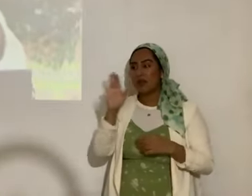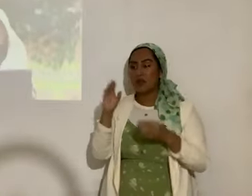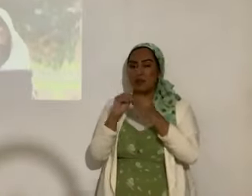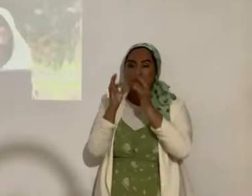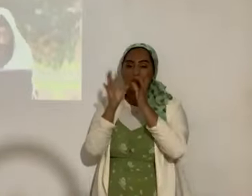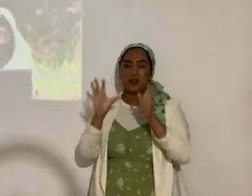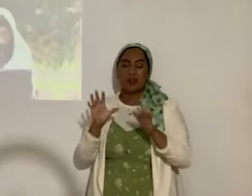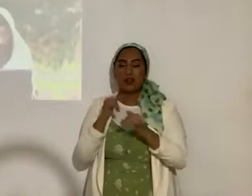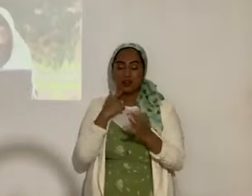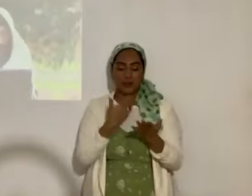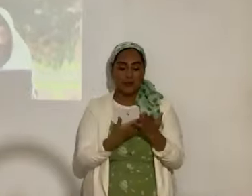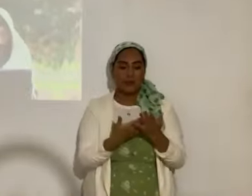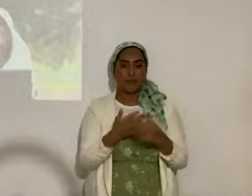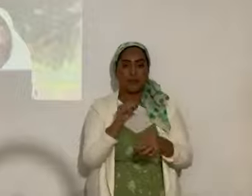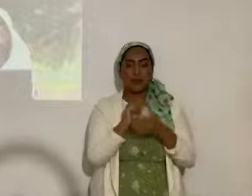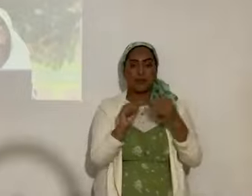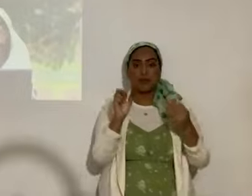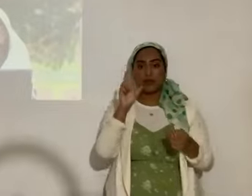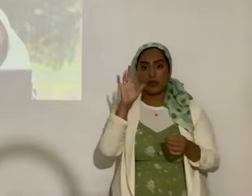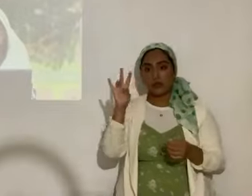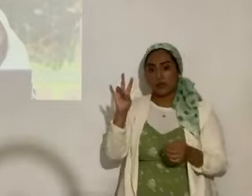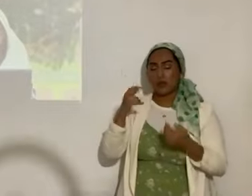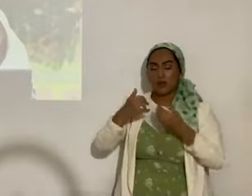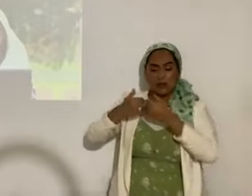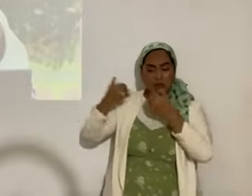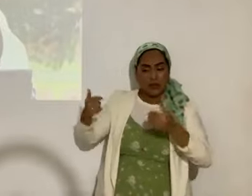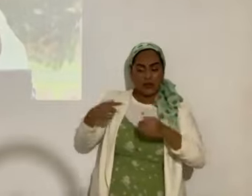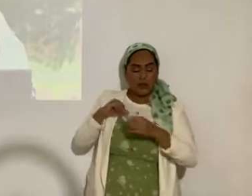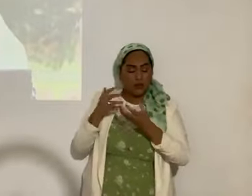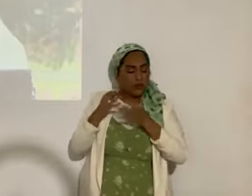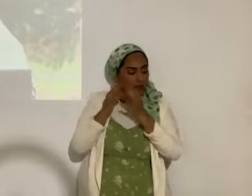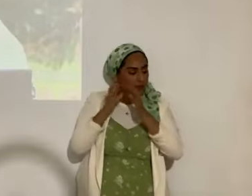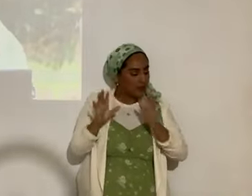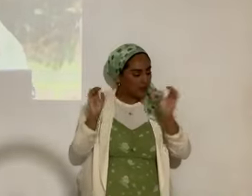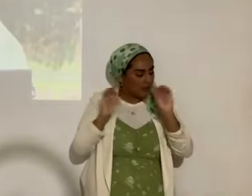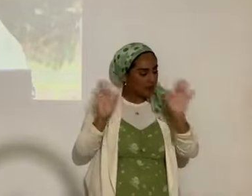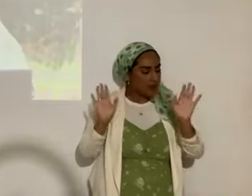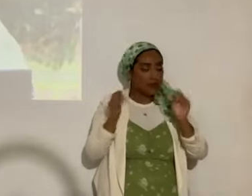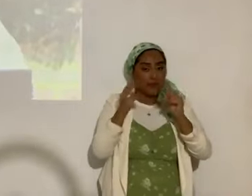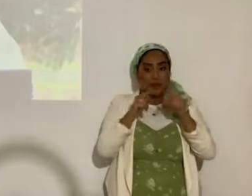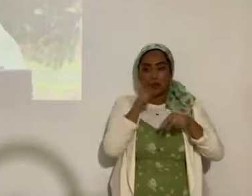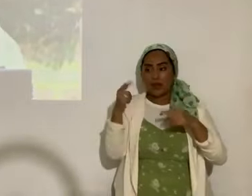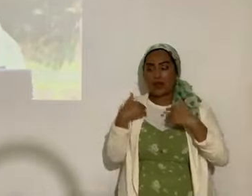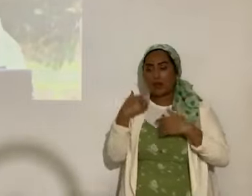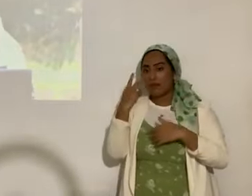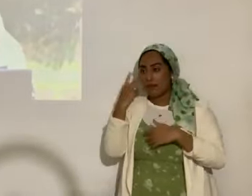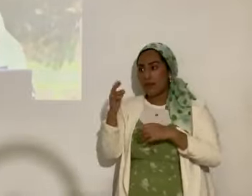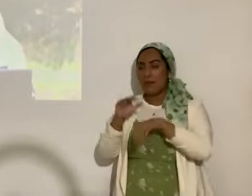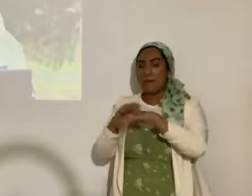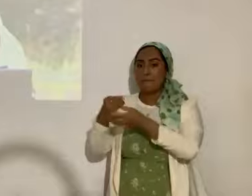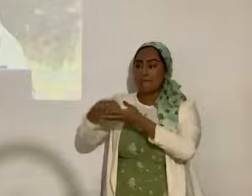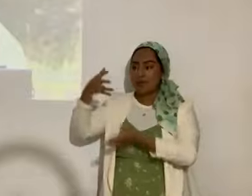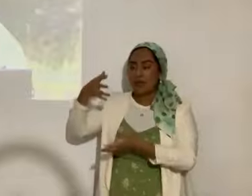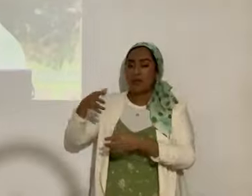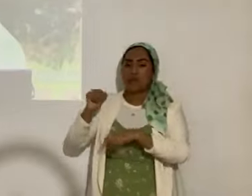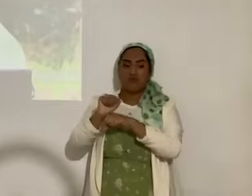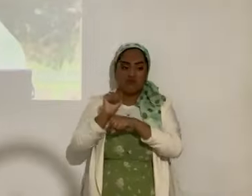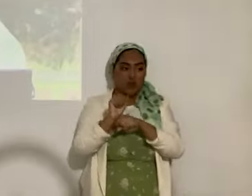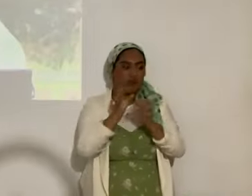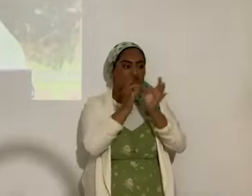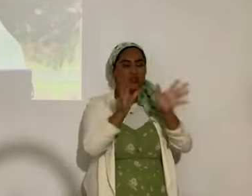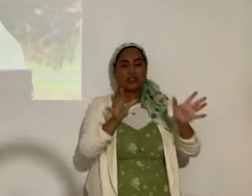vanidades como lo dice aquí en el verso 37 aparta mis ojos para que no vean la vanidad muchos tienen su mirada en las propiedades en los trabajos en